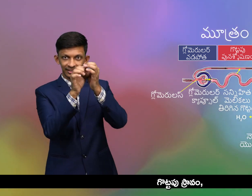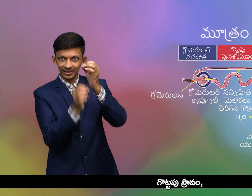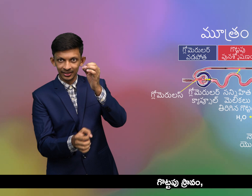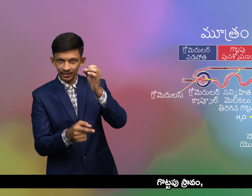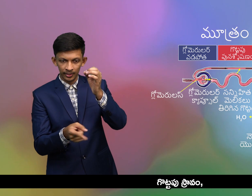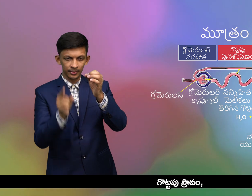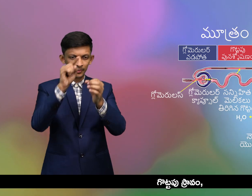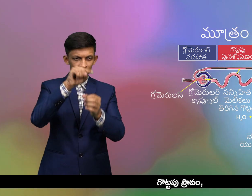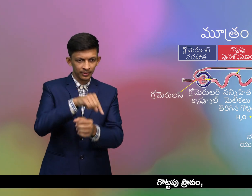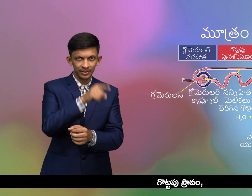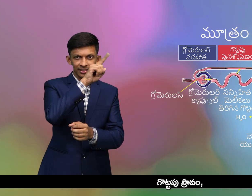గొట్టపు స్రావం,